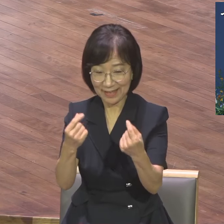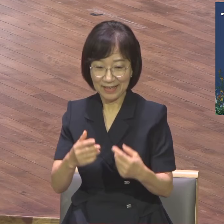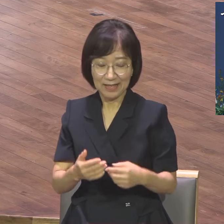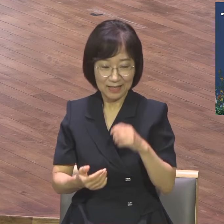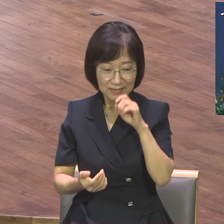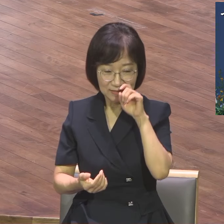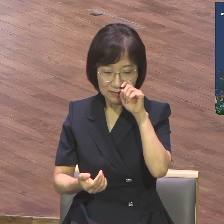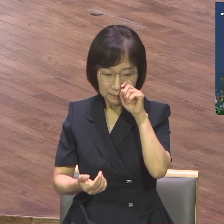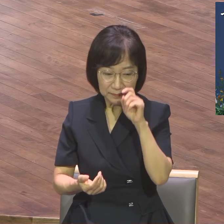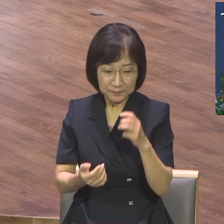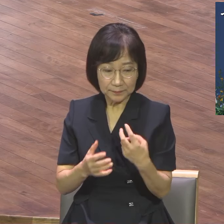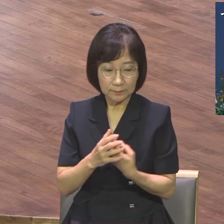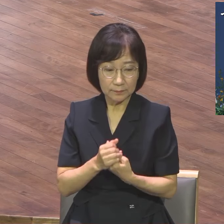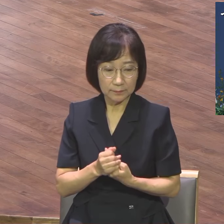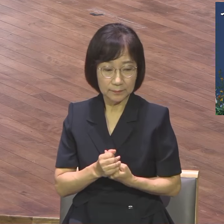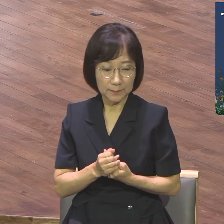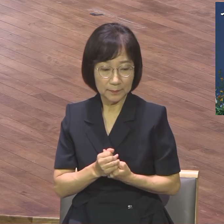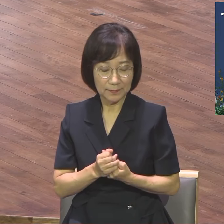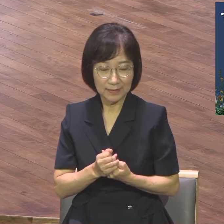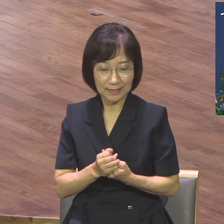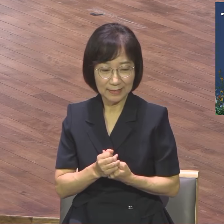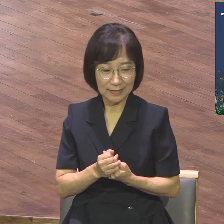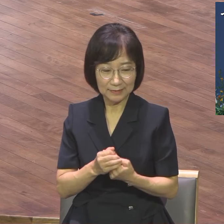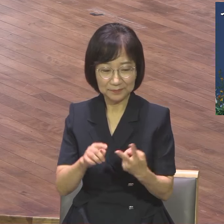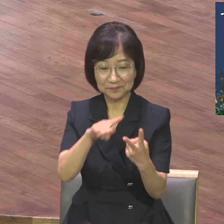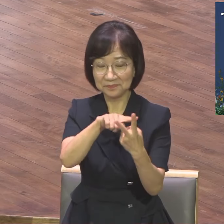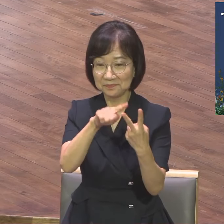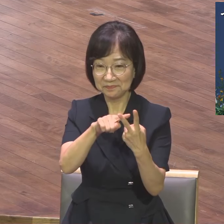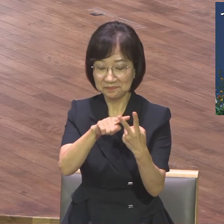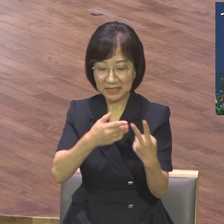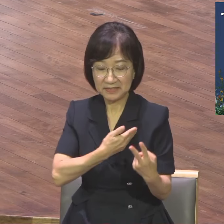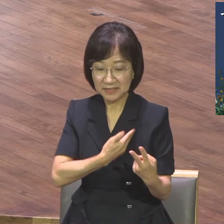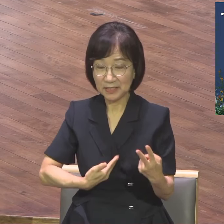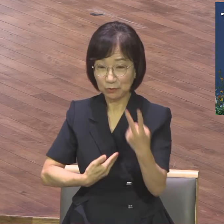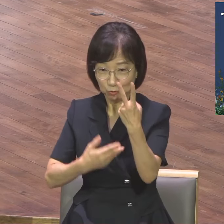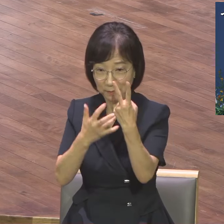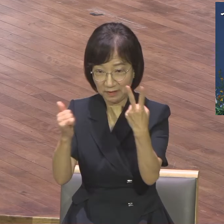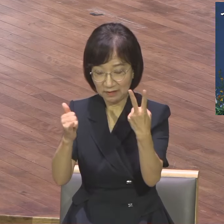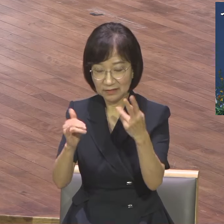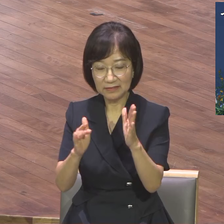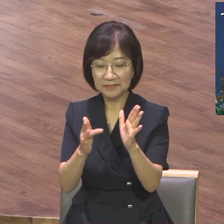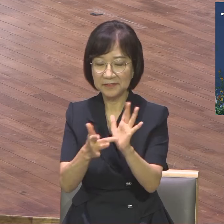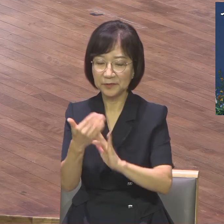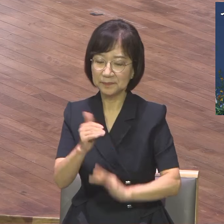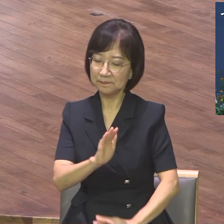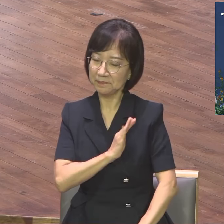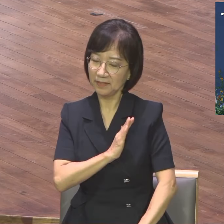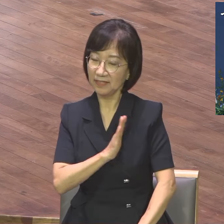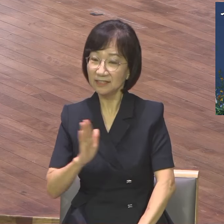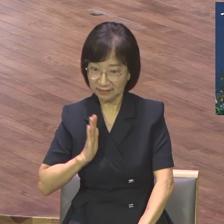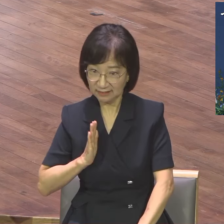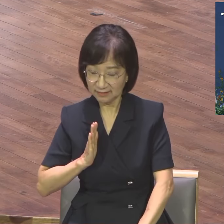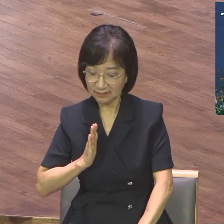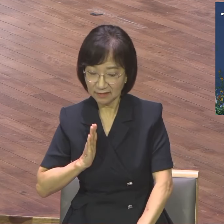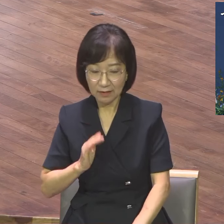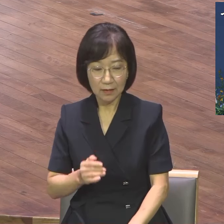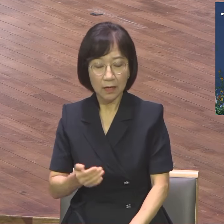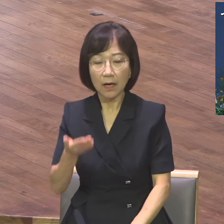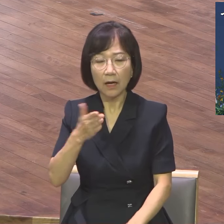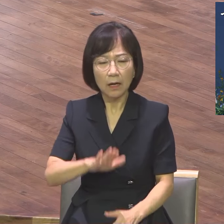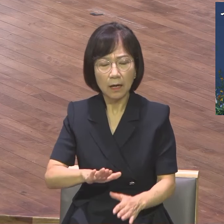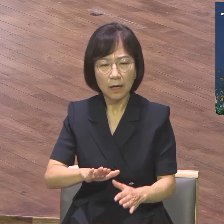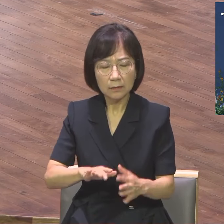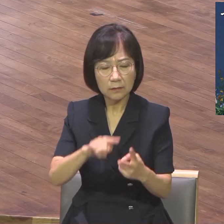방법만 달랐지 똑같이 예수님을 배신한 제자가 되었습니다. 그런데 배신 그